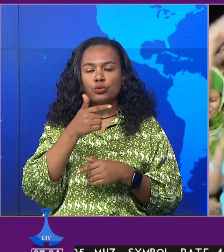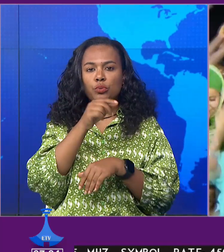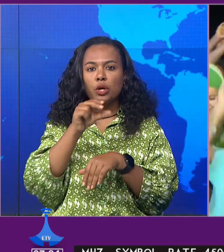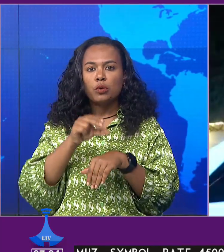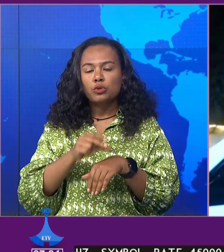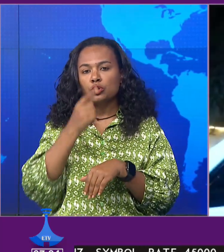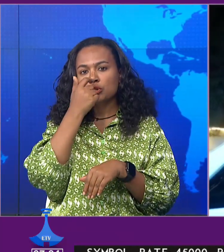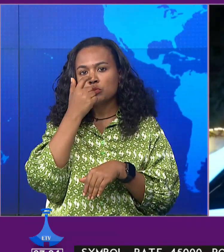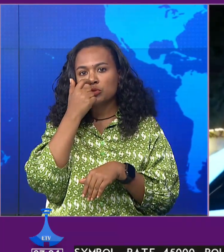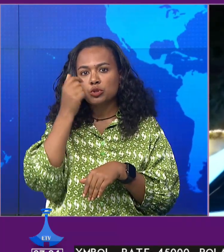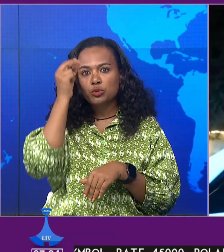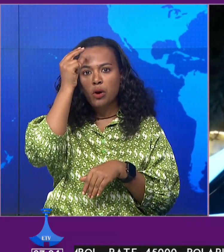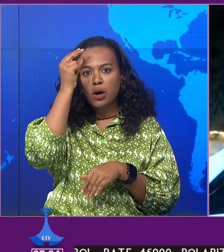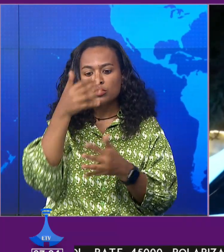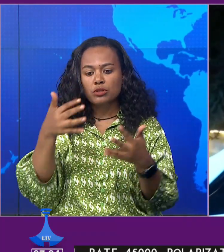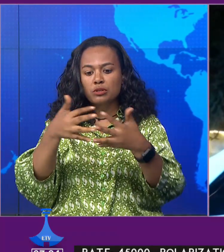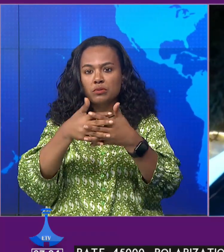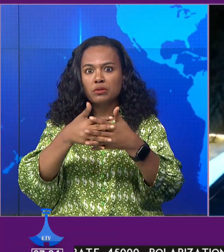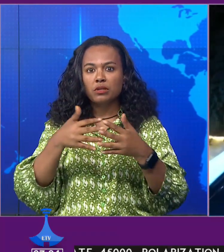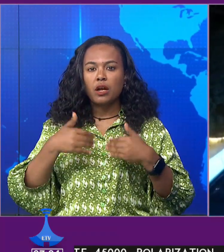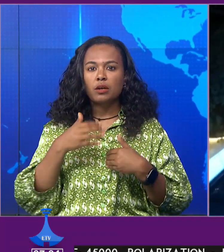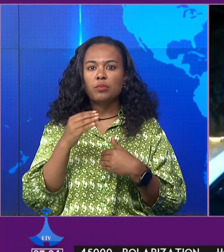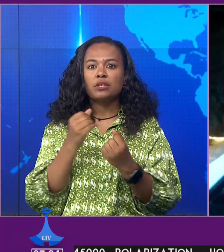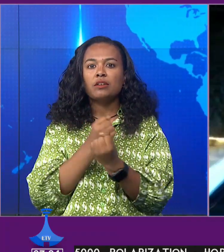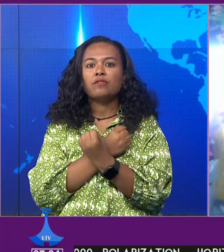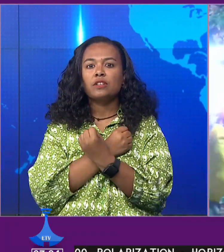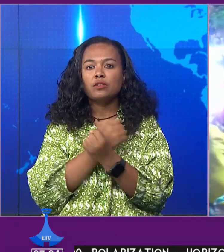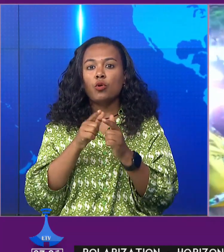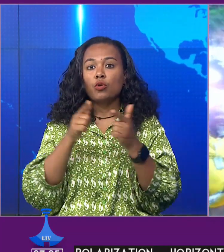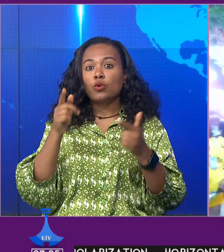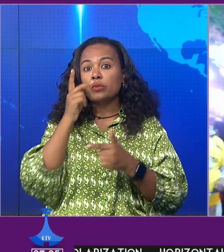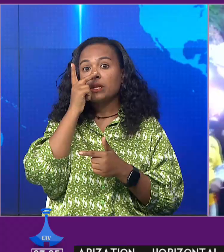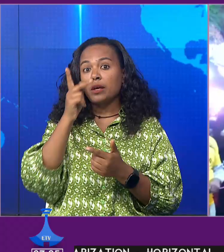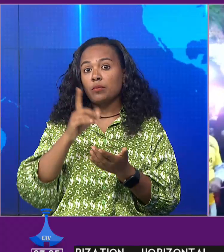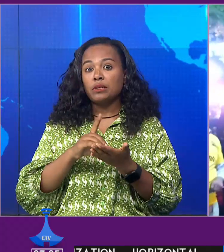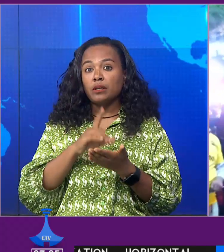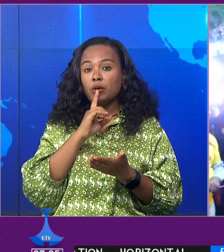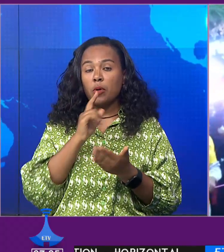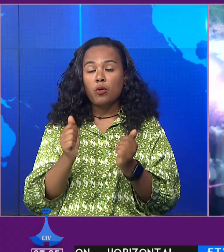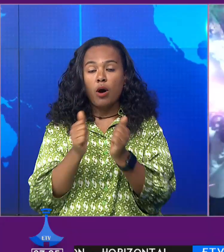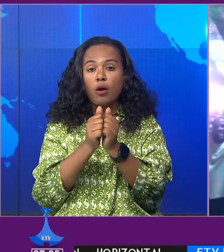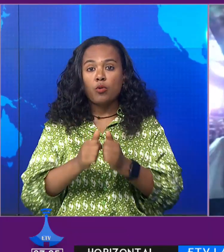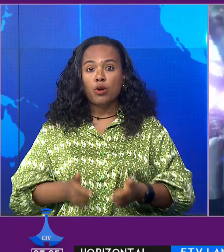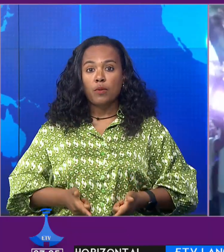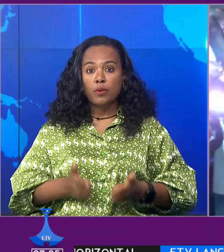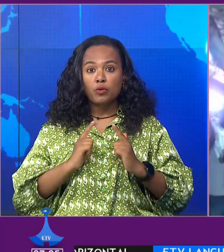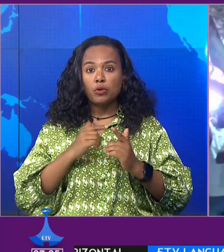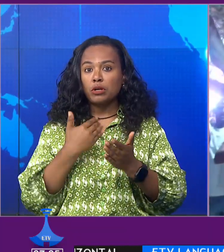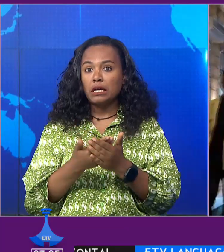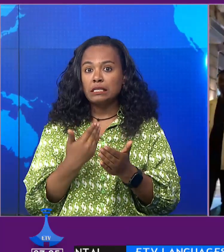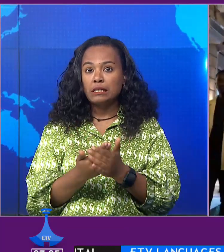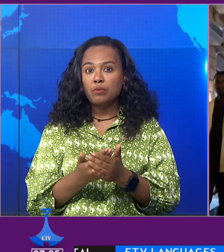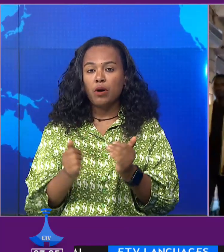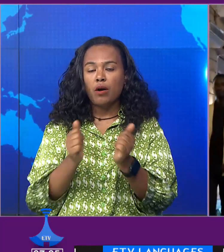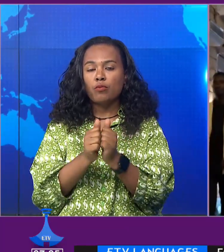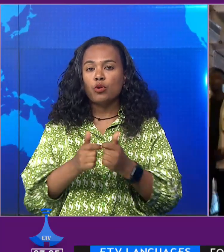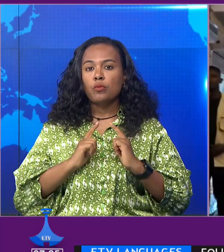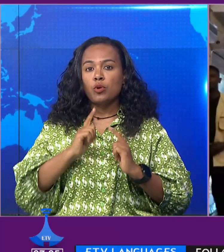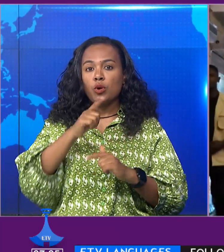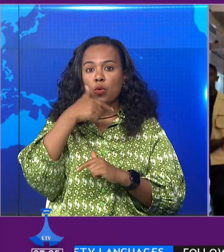ልምዶች፣ ባህሎች ስብጥር ያለበትና ፍቅር ጎልቶ የሚታይበት ከተማ ነው። አብሮ ለመኖር ገንዘብ፣ አብሮ ለመኖር